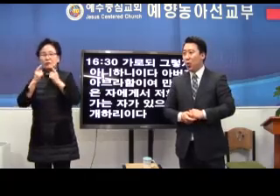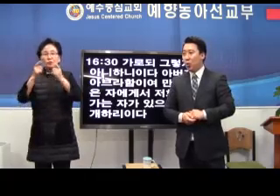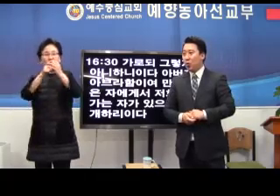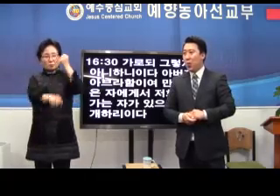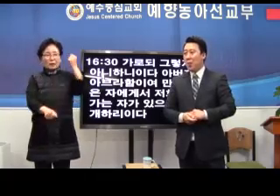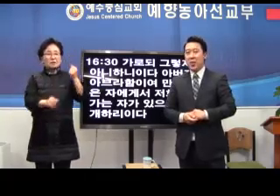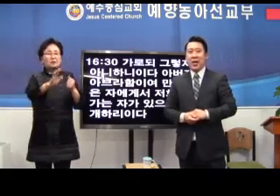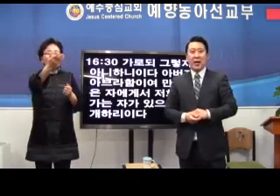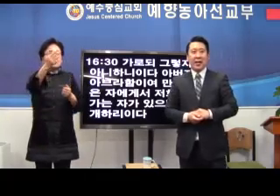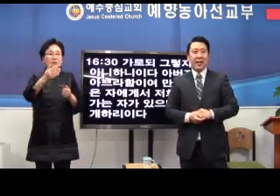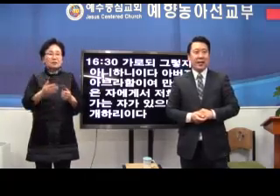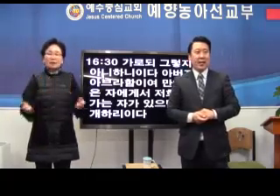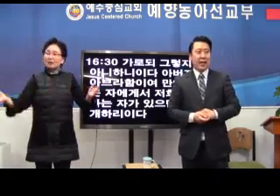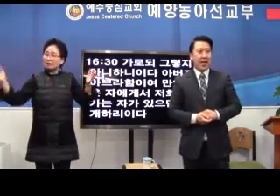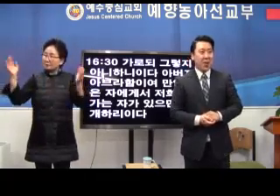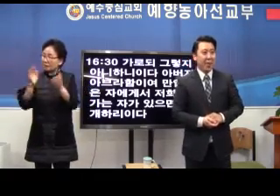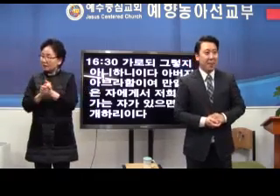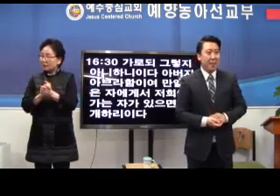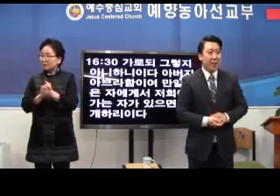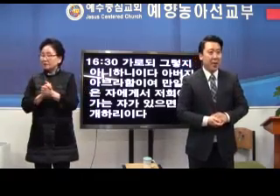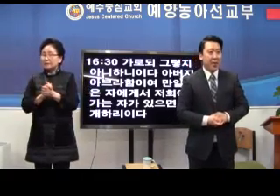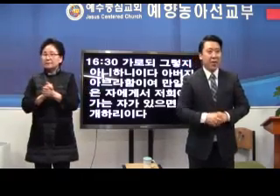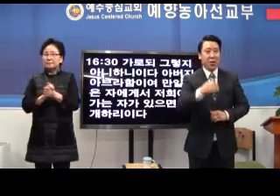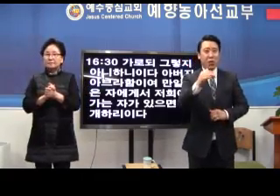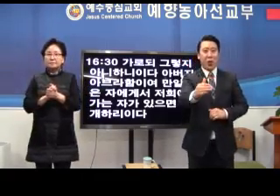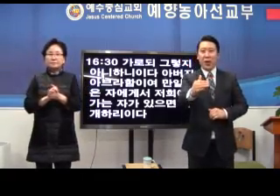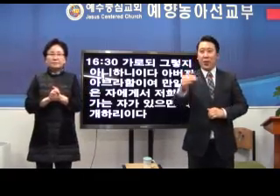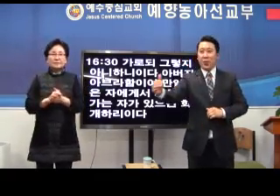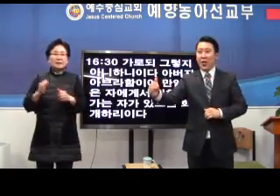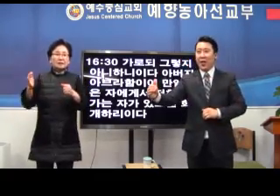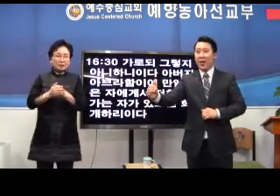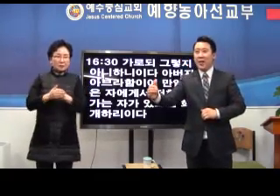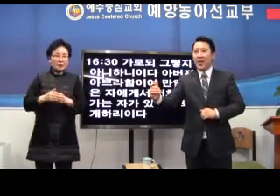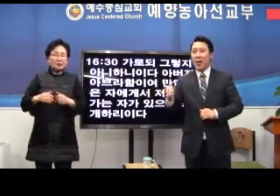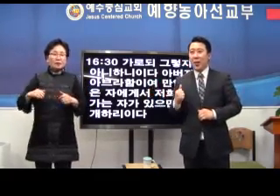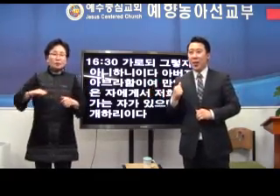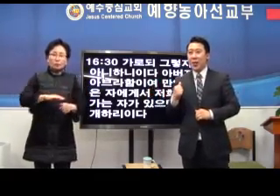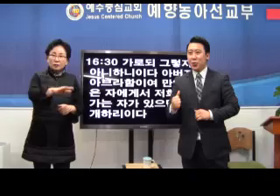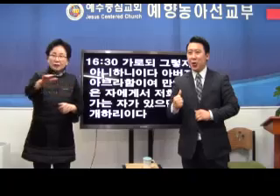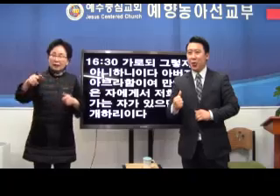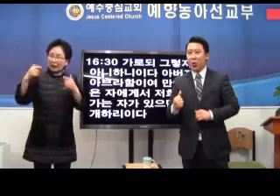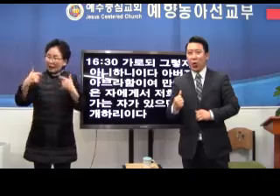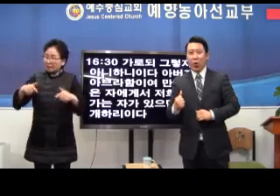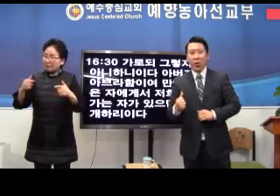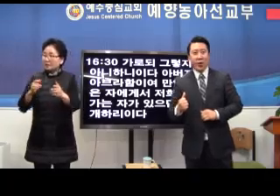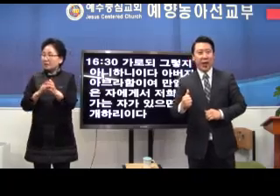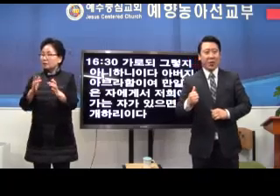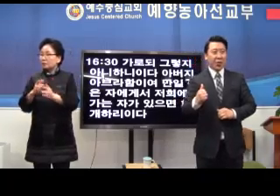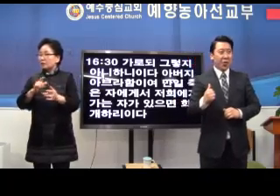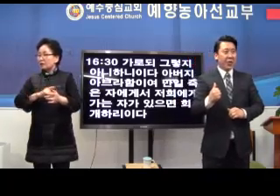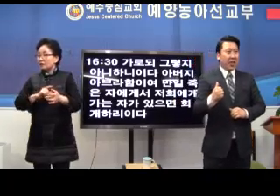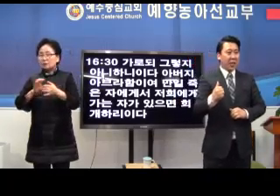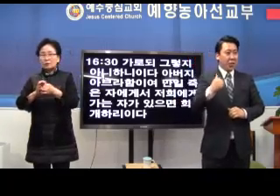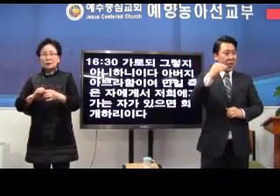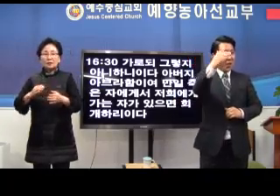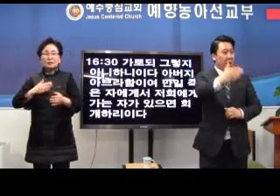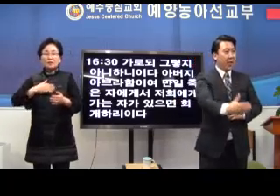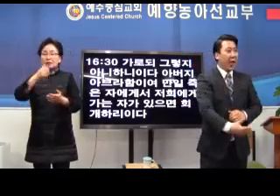이름으로 축복합니다. 아멘. 그래서 저와 여러분들이 날마다 예수의 이름으로 나의 죄를 자기 전에